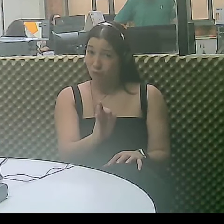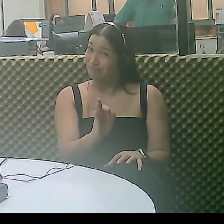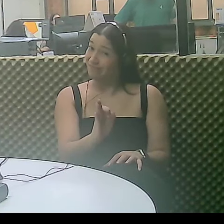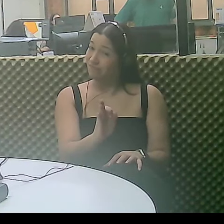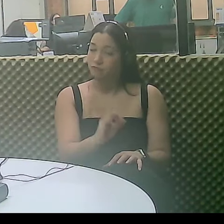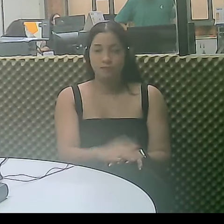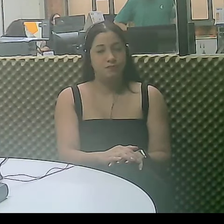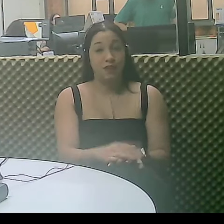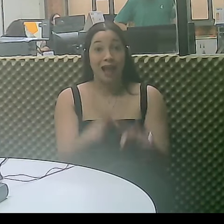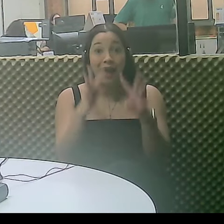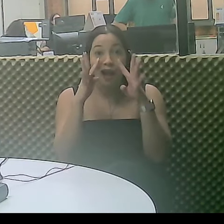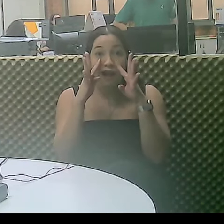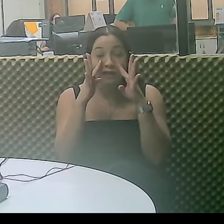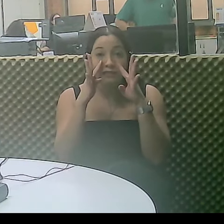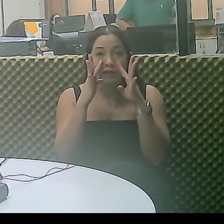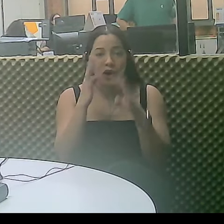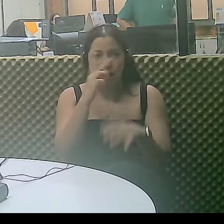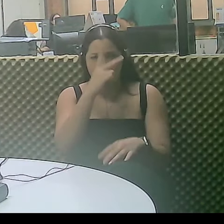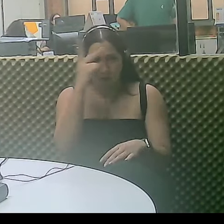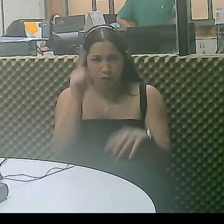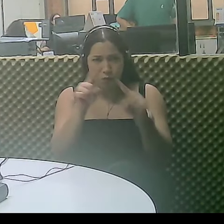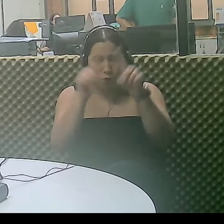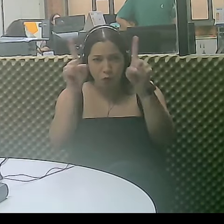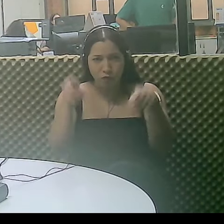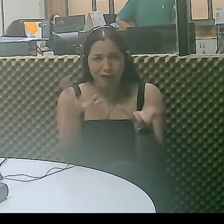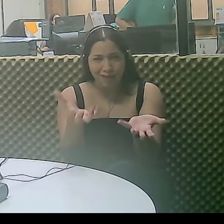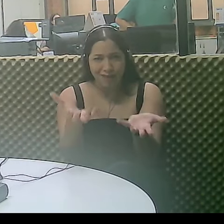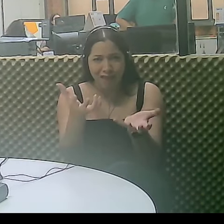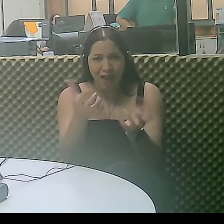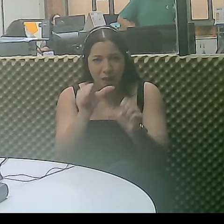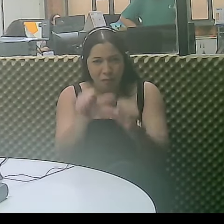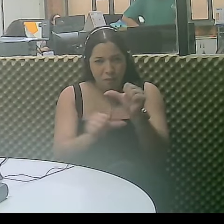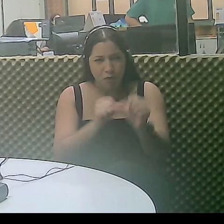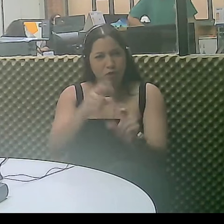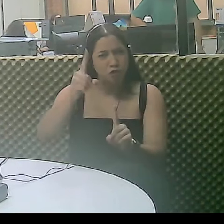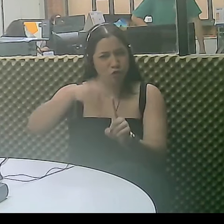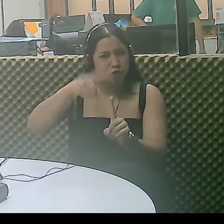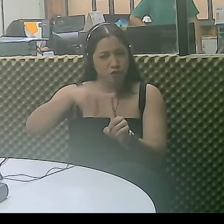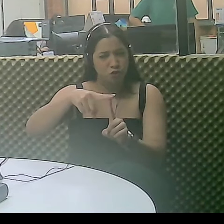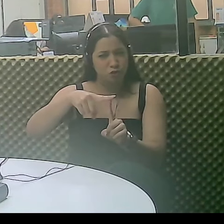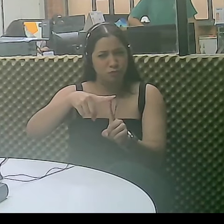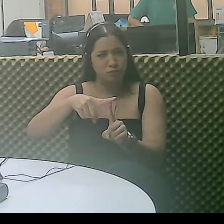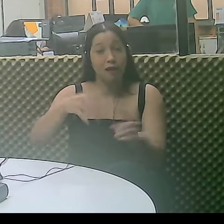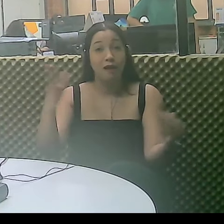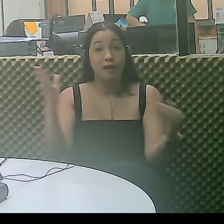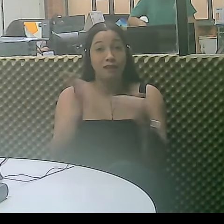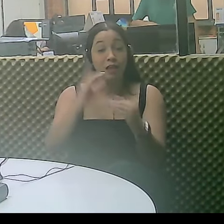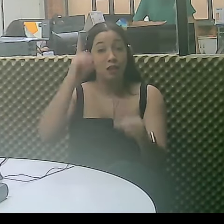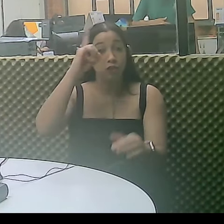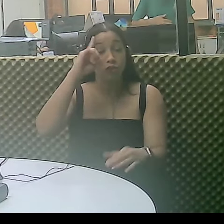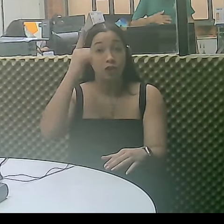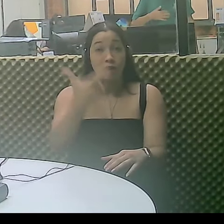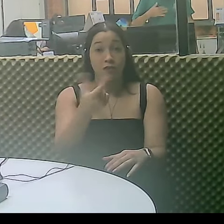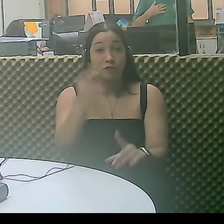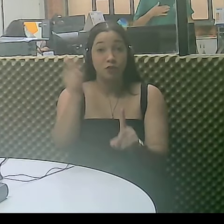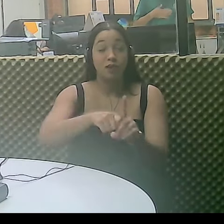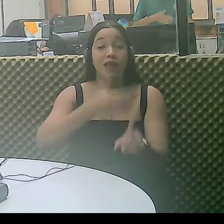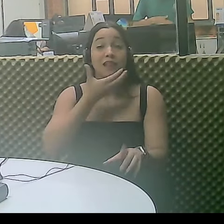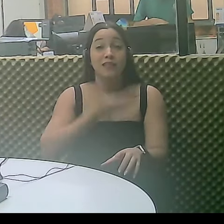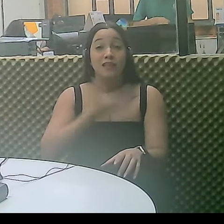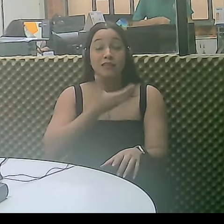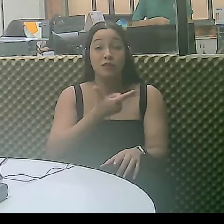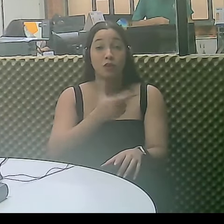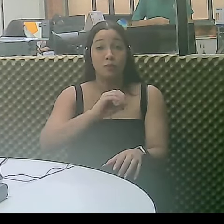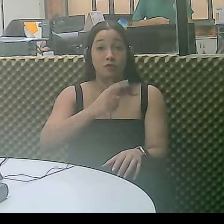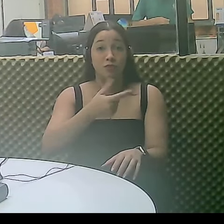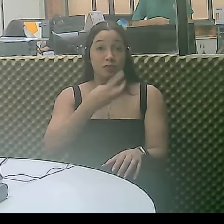37,75%. Atenção! Aqueles servidores que desejam alterar a modalidade do plano têm até o dia 20 de dezembro de